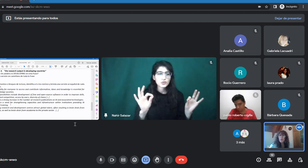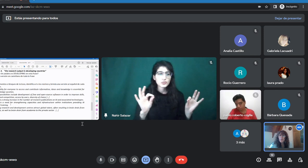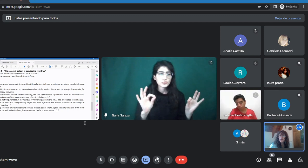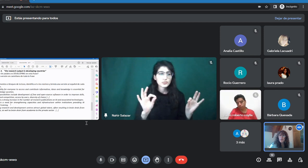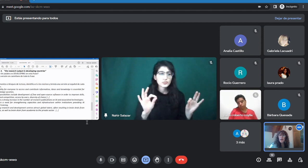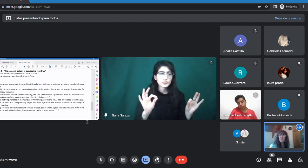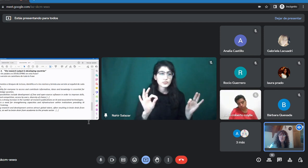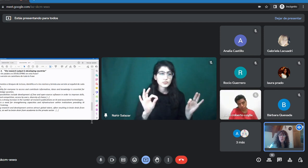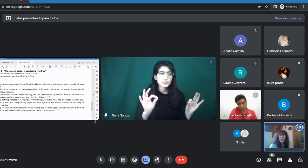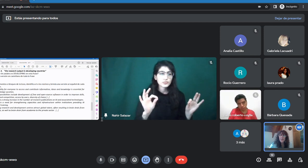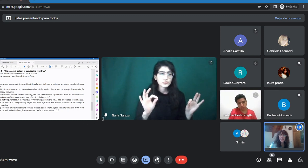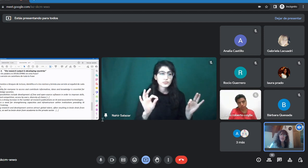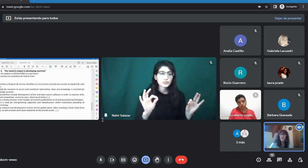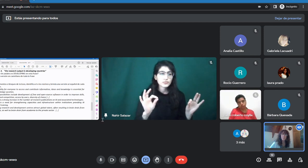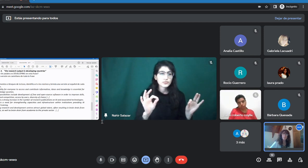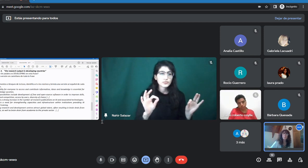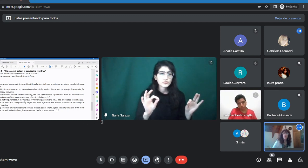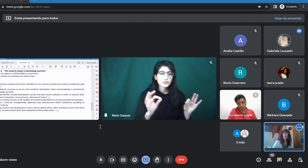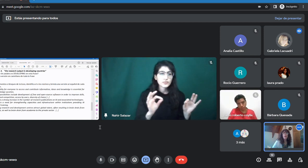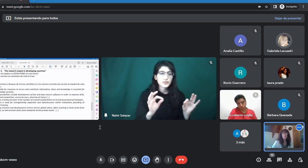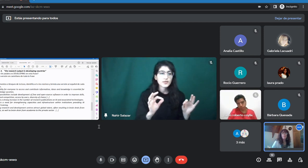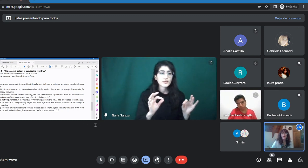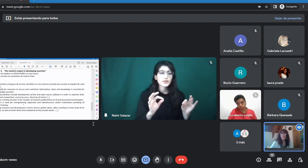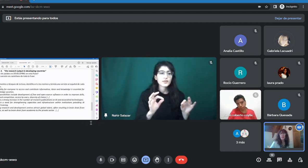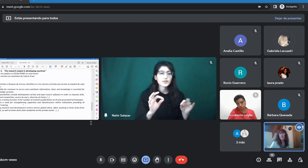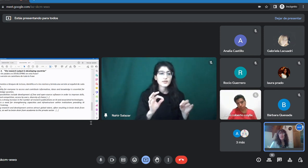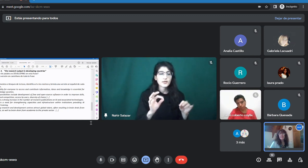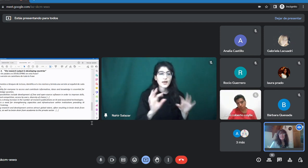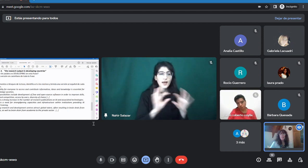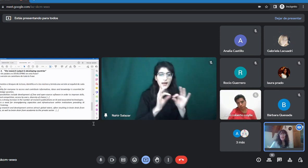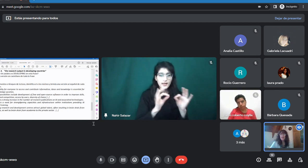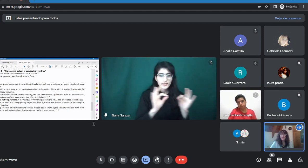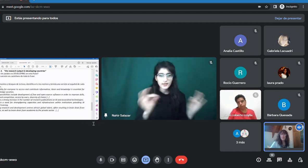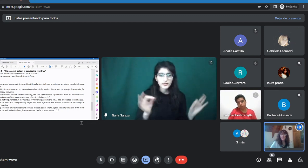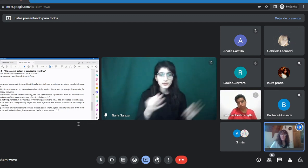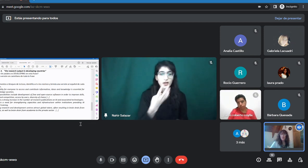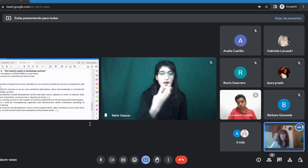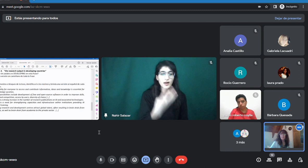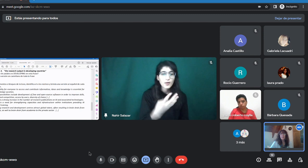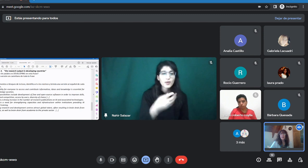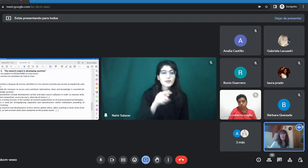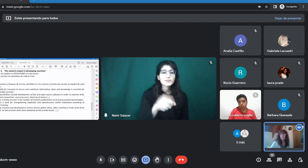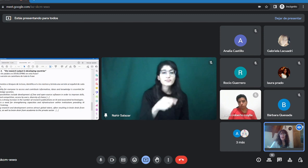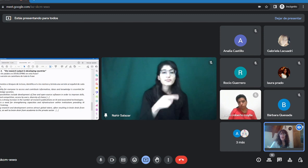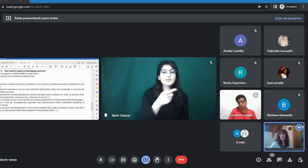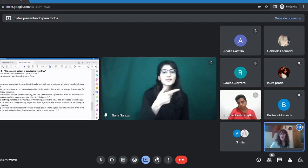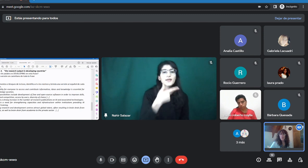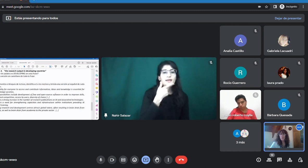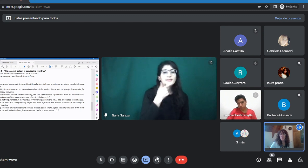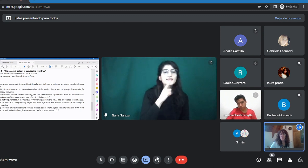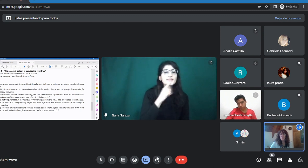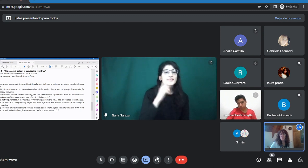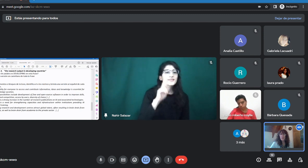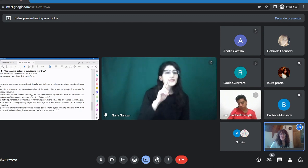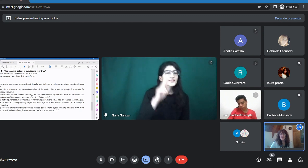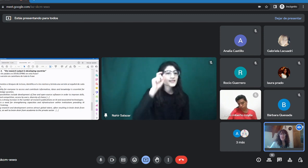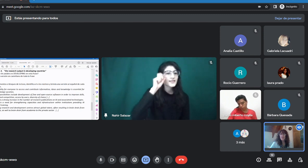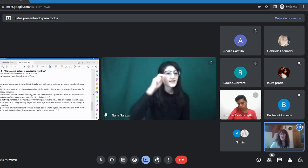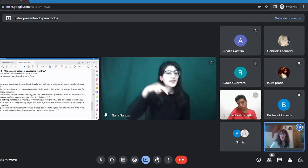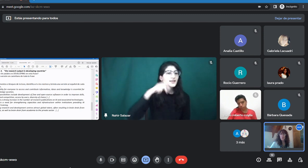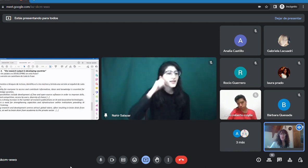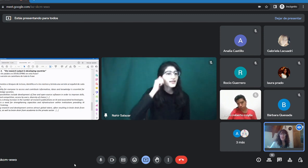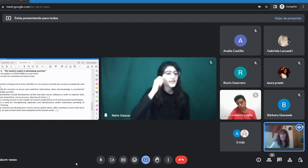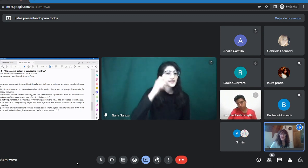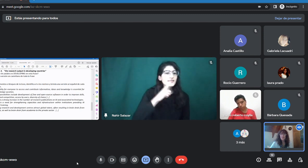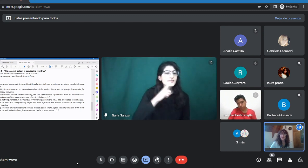A ver. Strengthening. Sí. Bien. Esa palabra viene, mira, ahora te voy a escribir en el chat